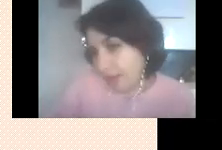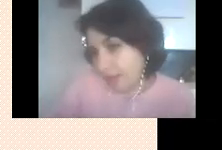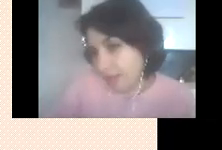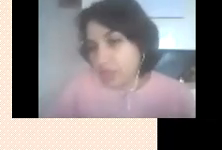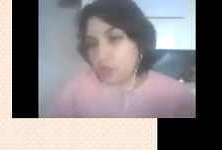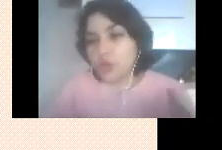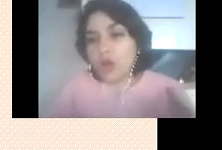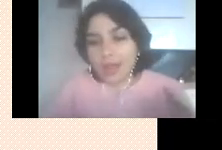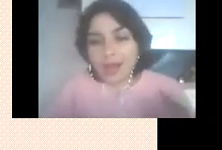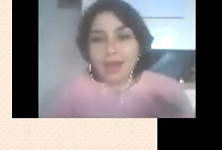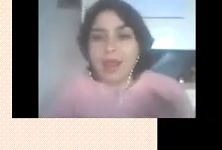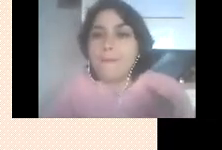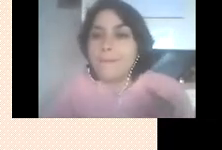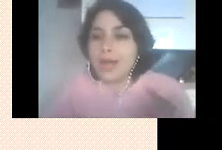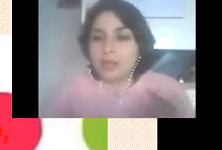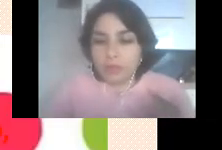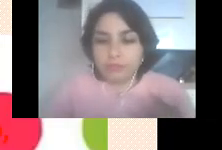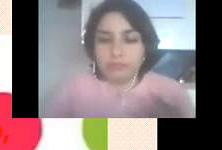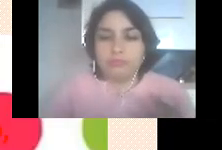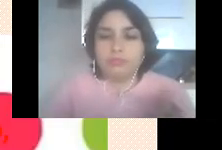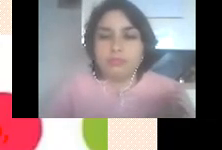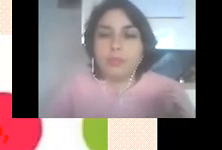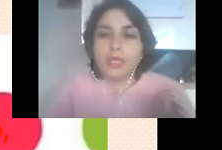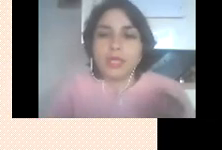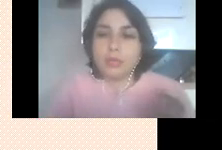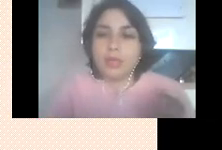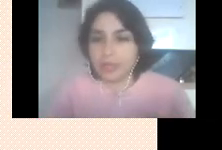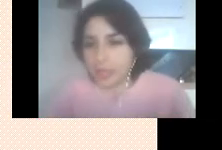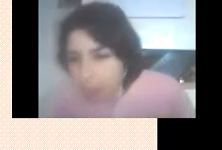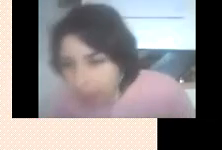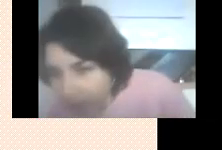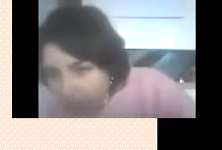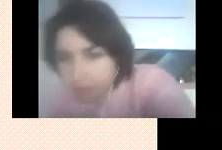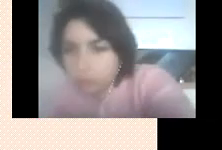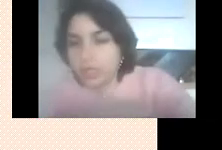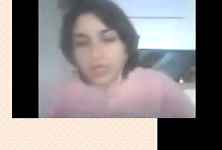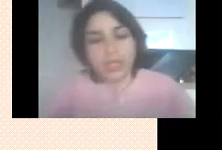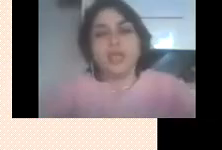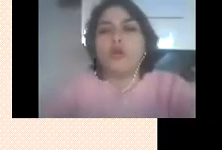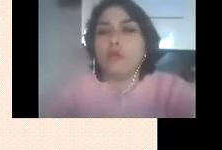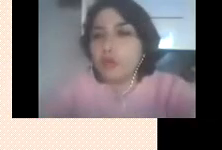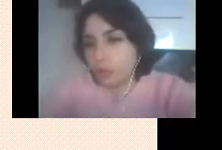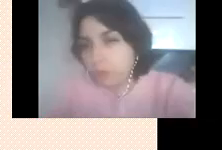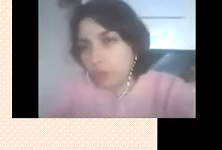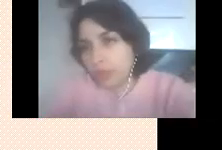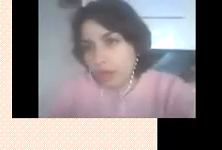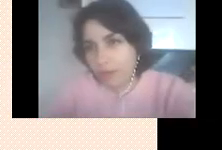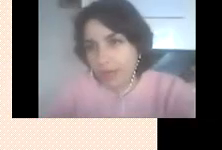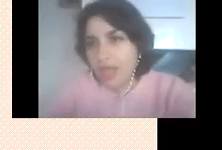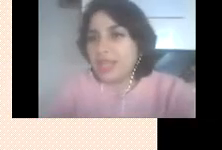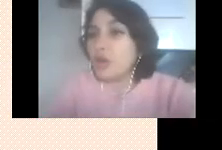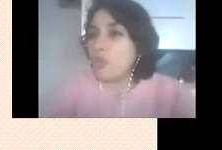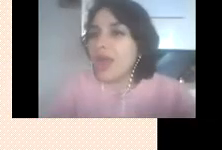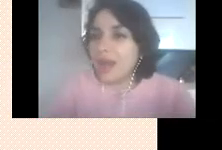tela y usó el... ¡Uy! Espérense que me adelante. Y el plástico que se supone que está ahí, que no lo veo yo, pero a lo mejor ustedes lo